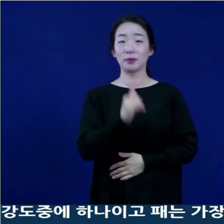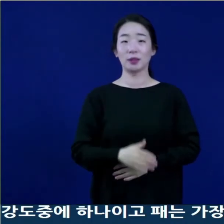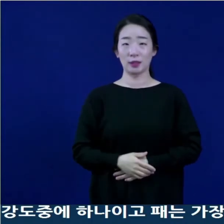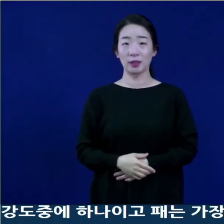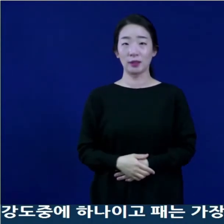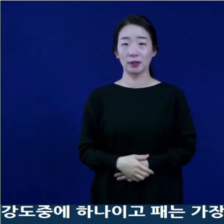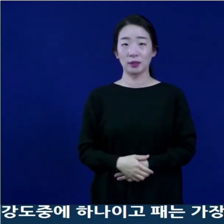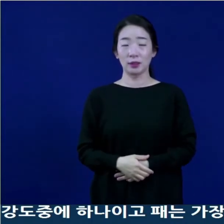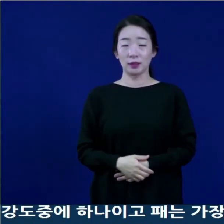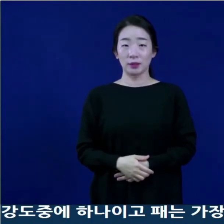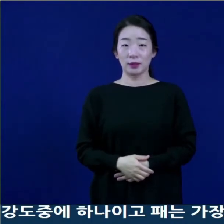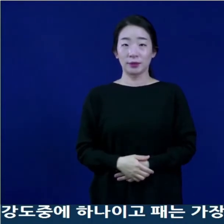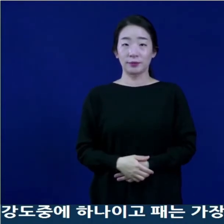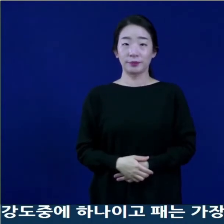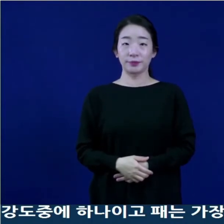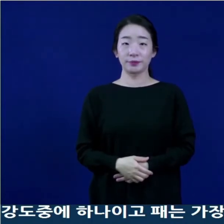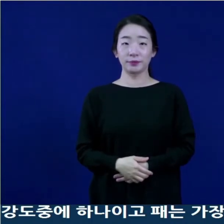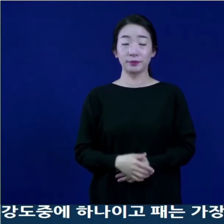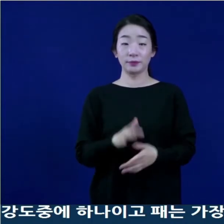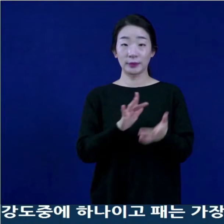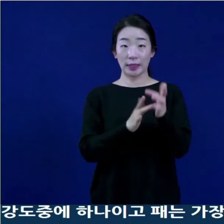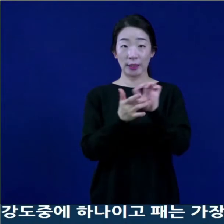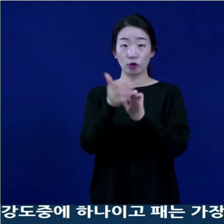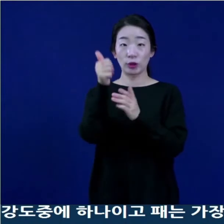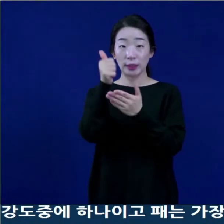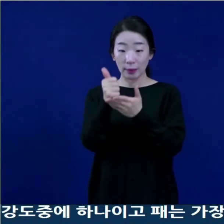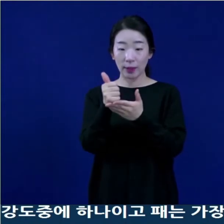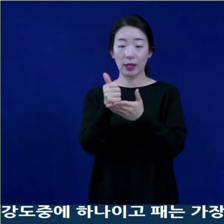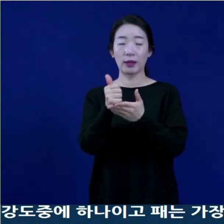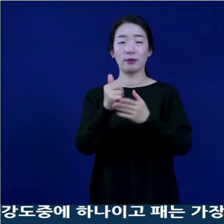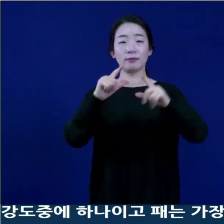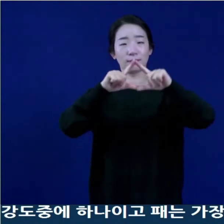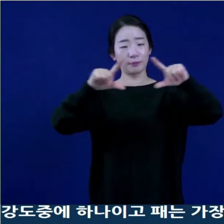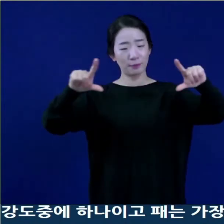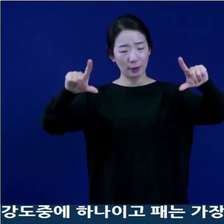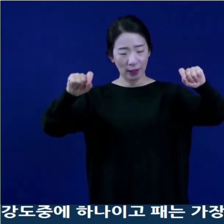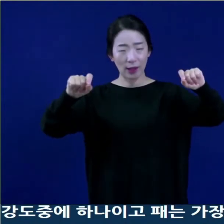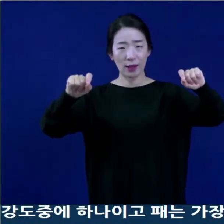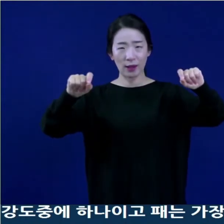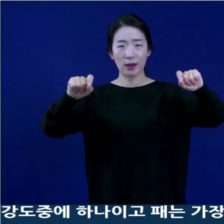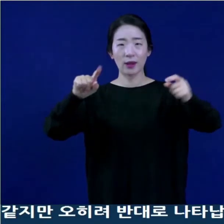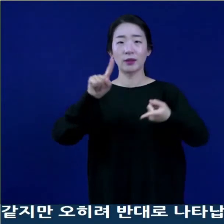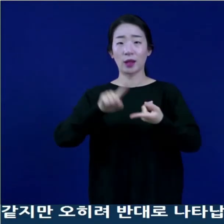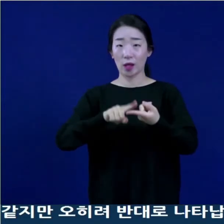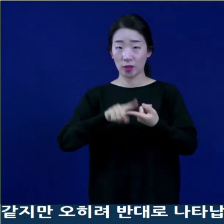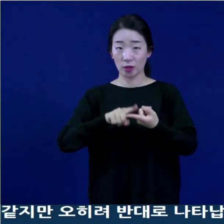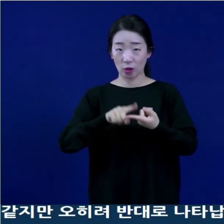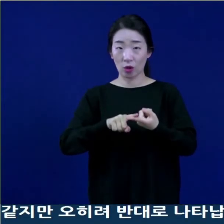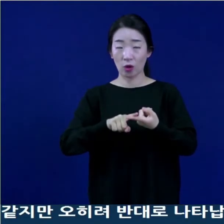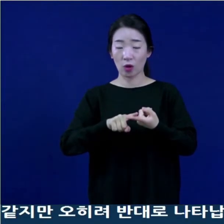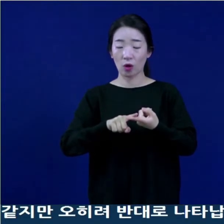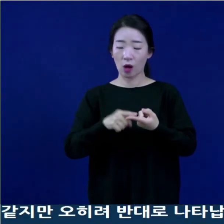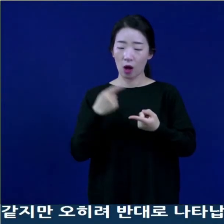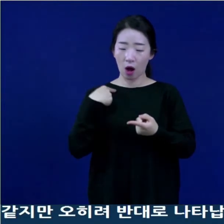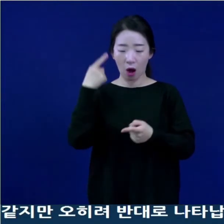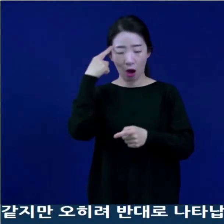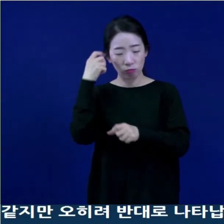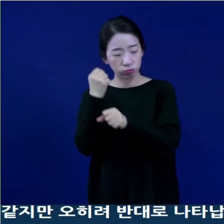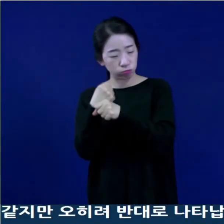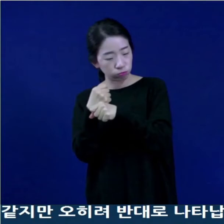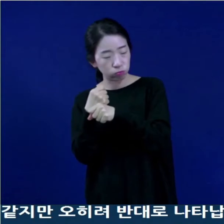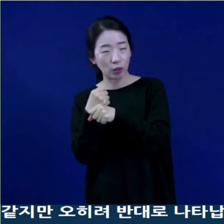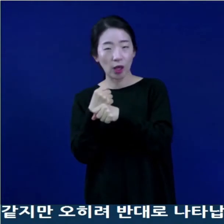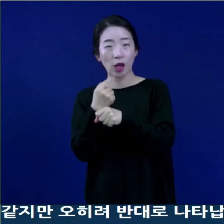저는 이 예수님의 명패를 누가복음을 상세히 연구하면서